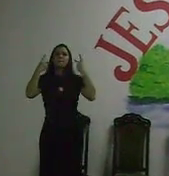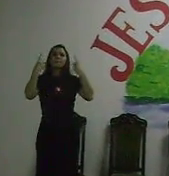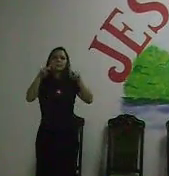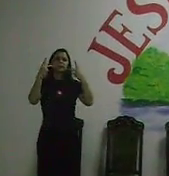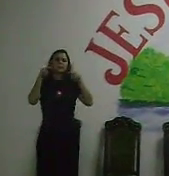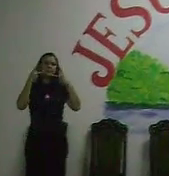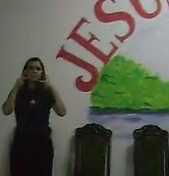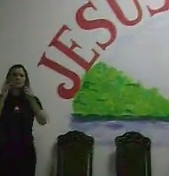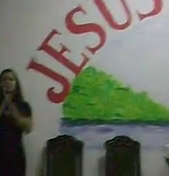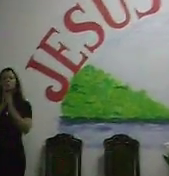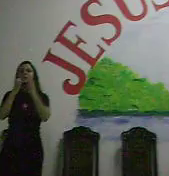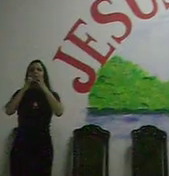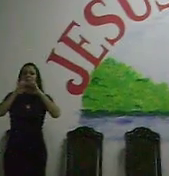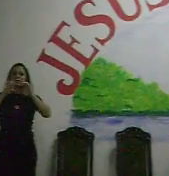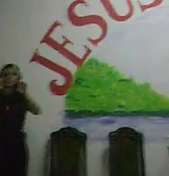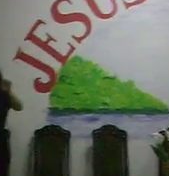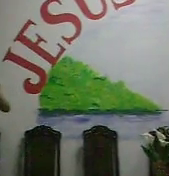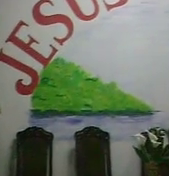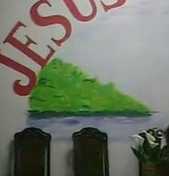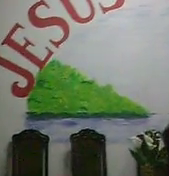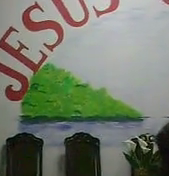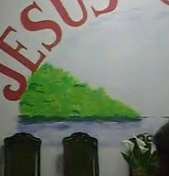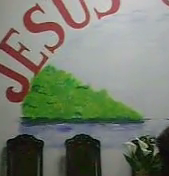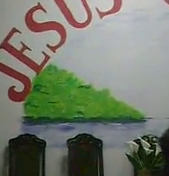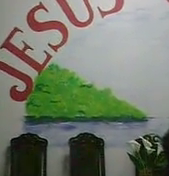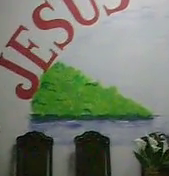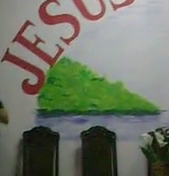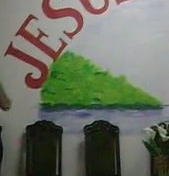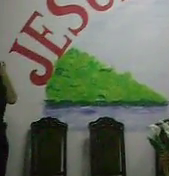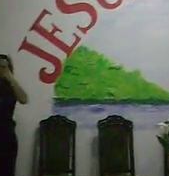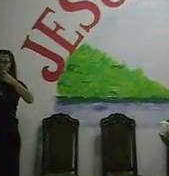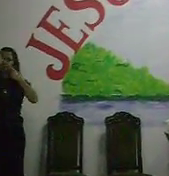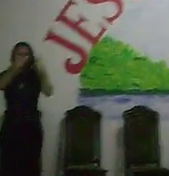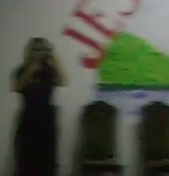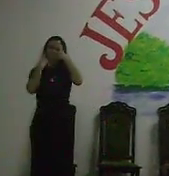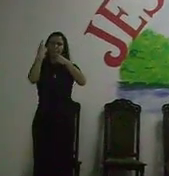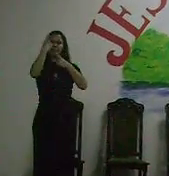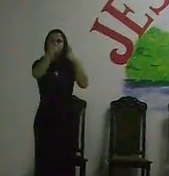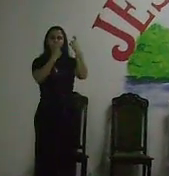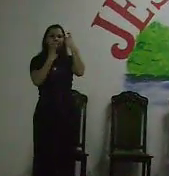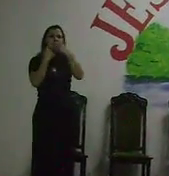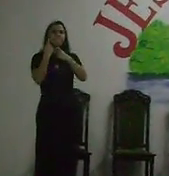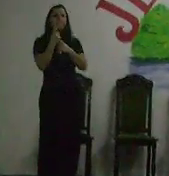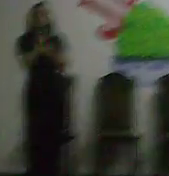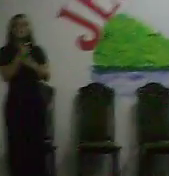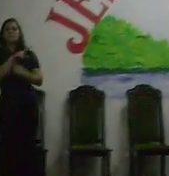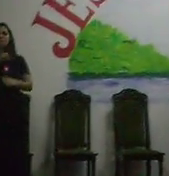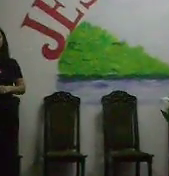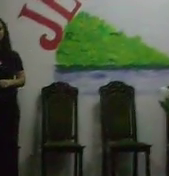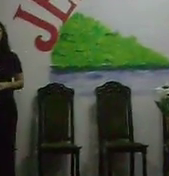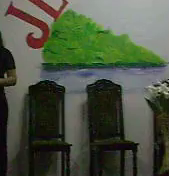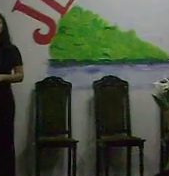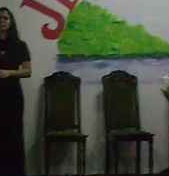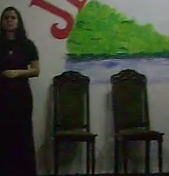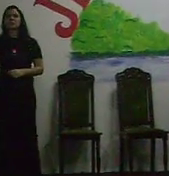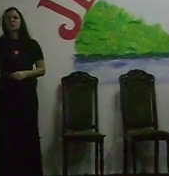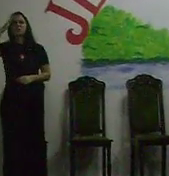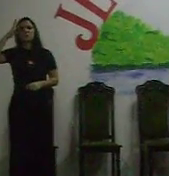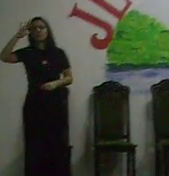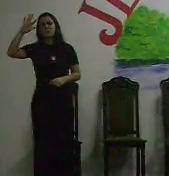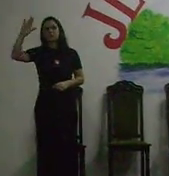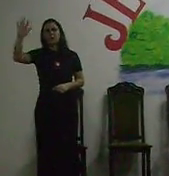do Evangelho. Para que você possa se preocupar com o que verdadeiramente deve ser real pelo seu